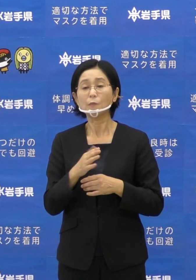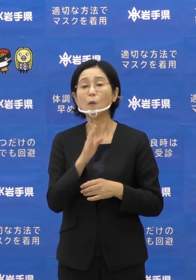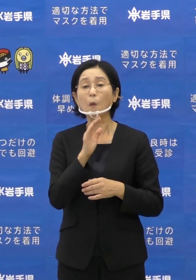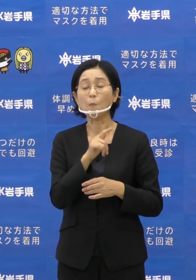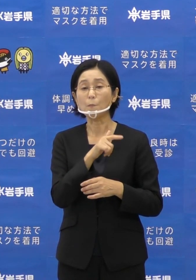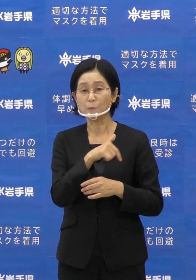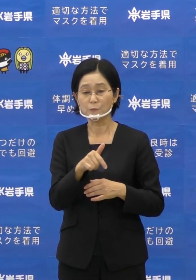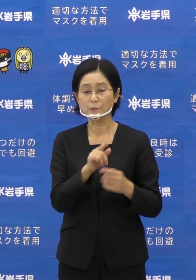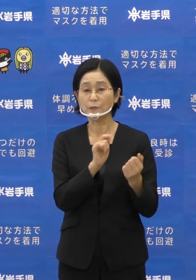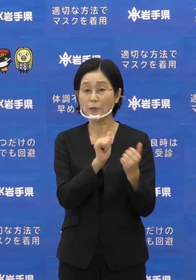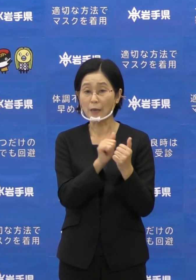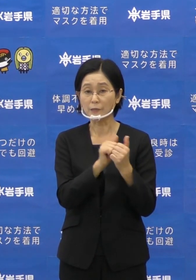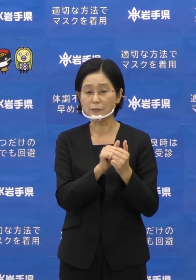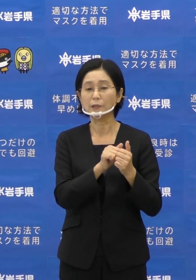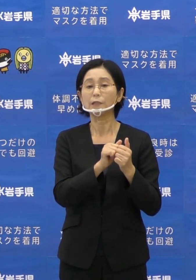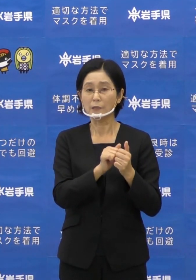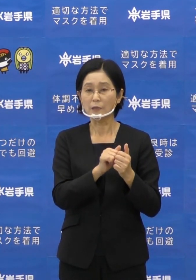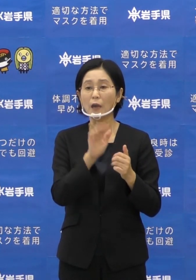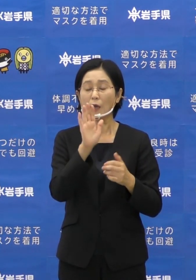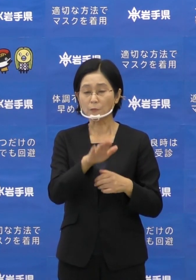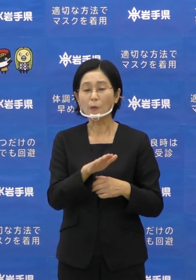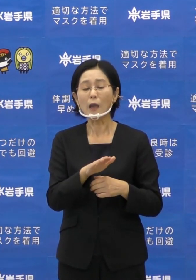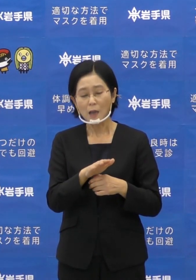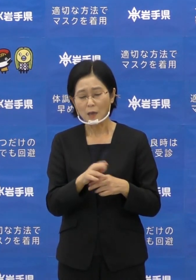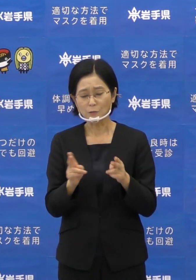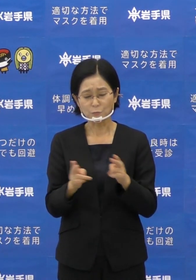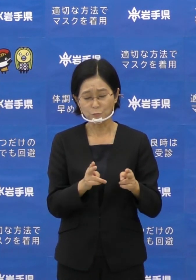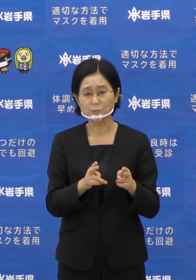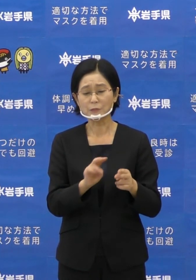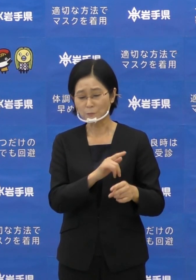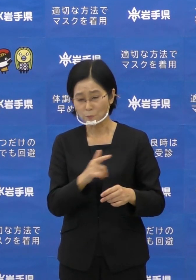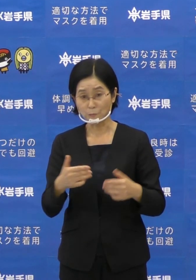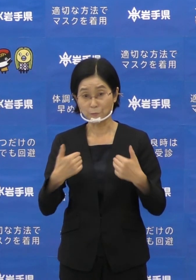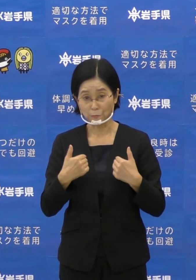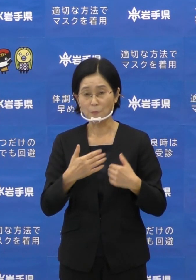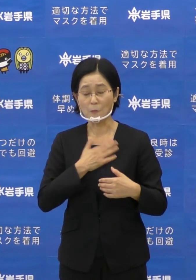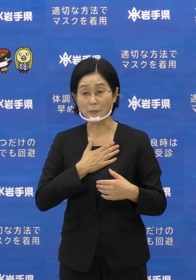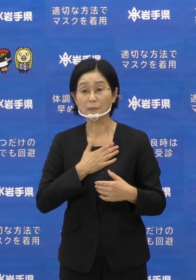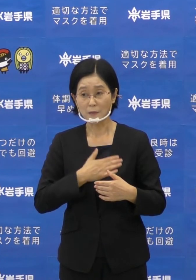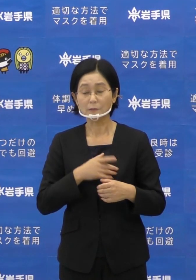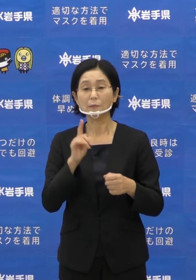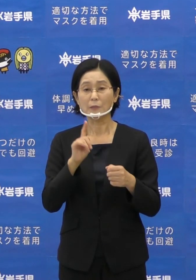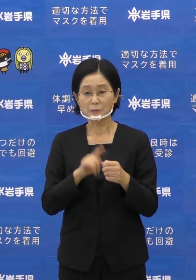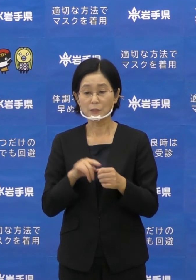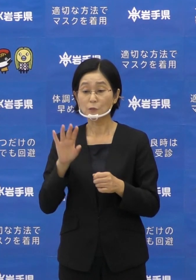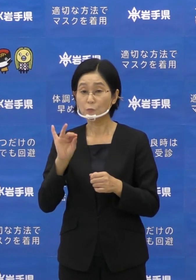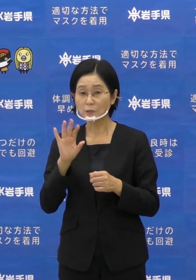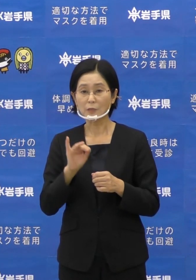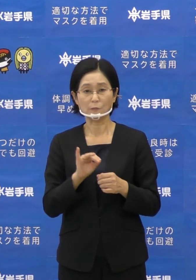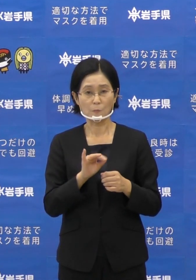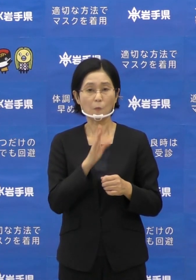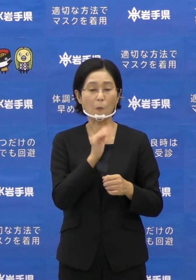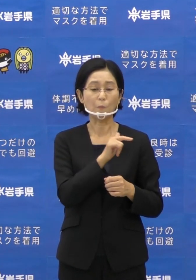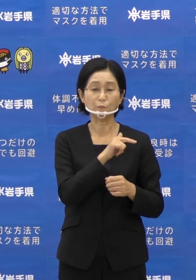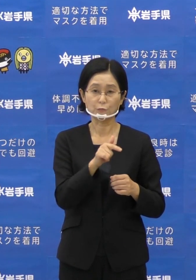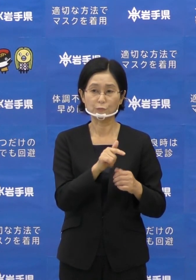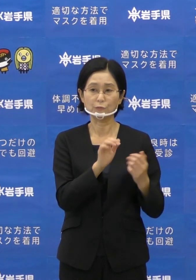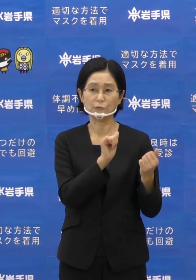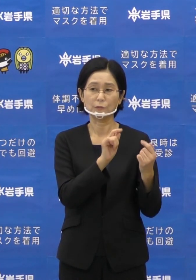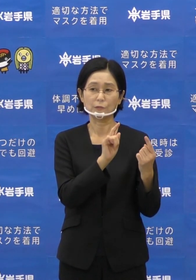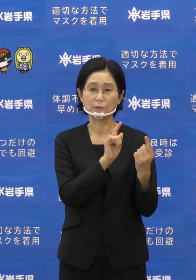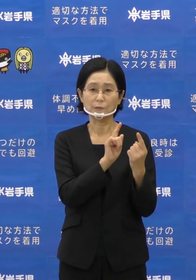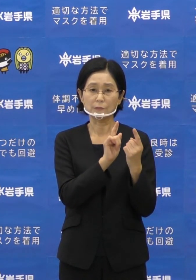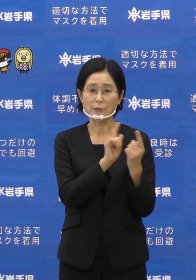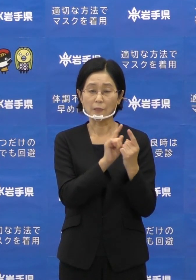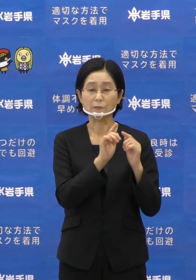ぐにはできないということで準備に着手という表現にすることをするというふうに変えられたというか、方針を変えられたということ